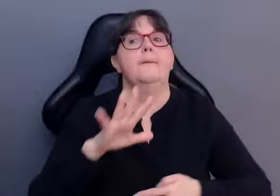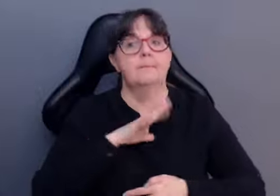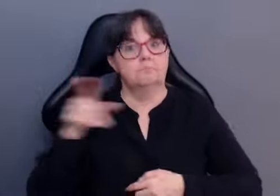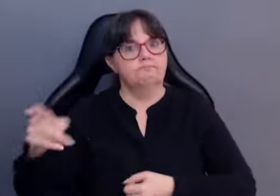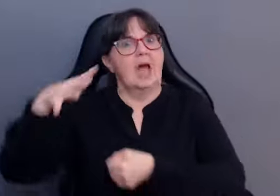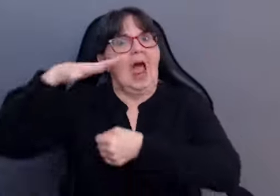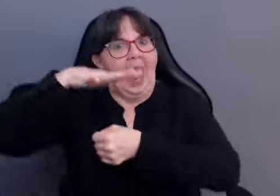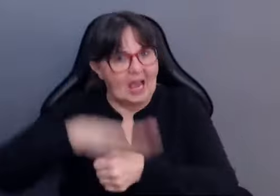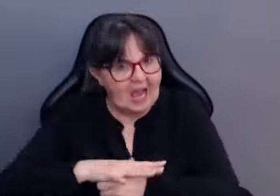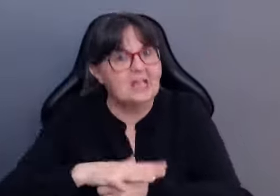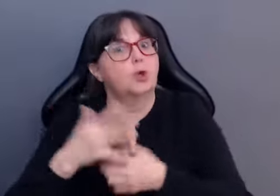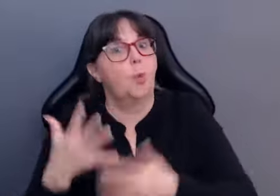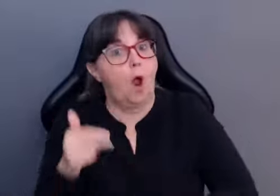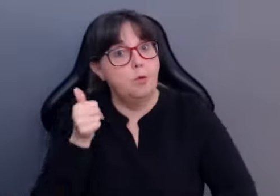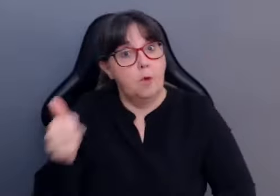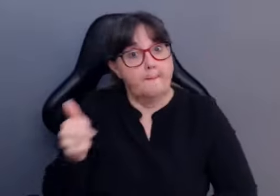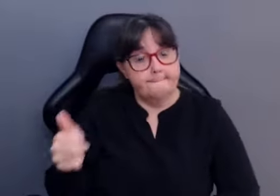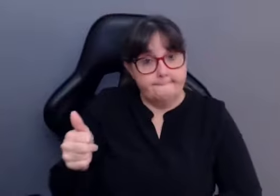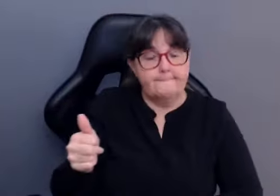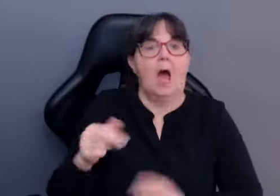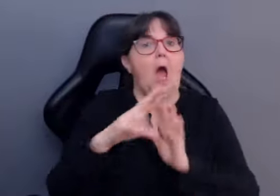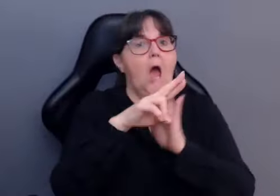de se soumettre au présent règlement.